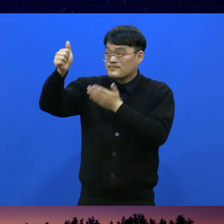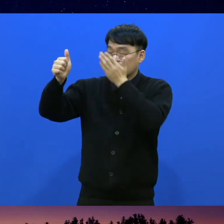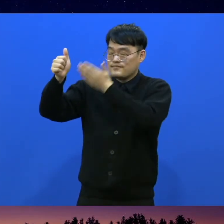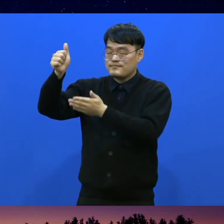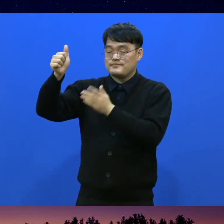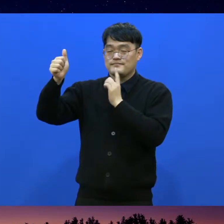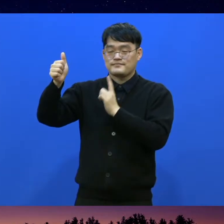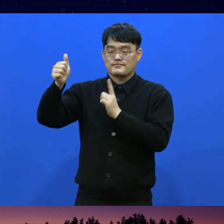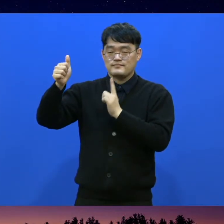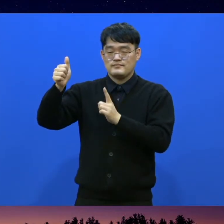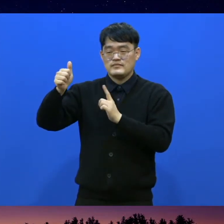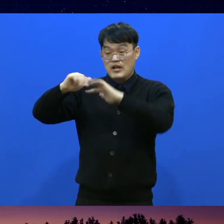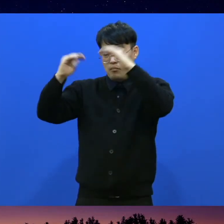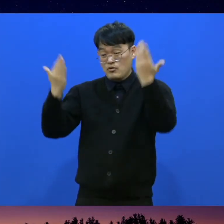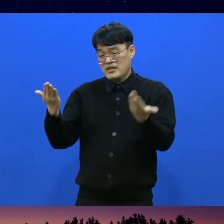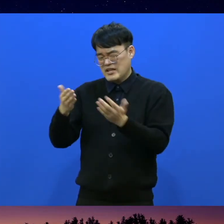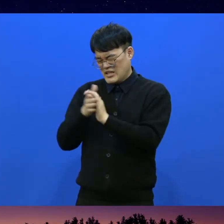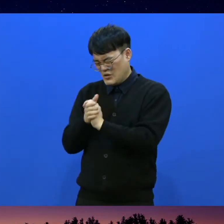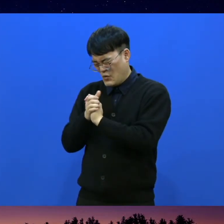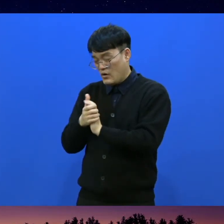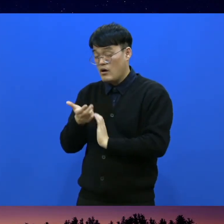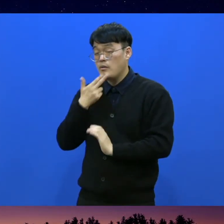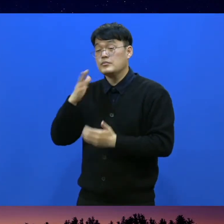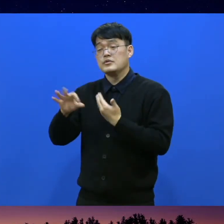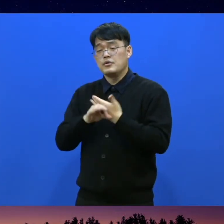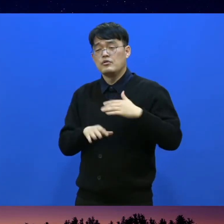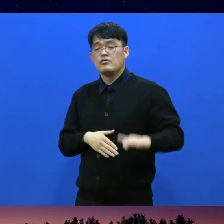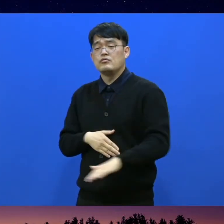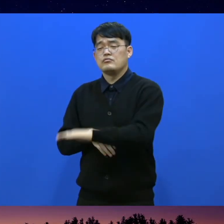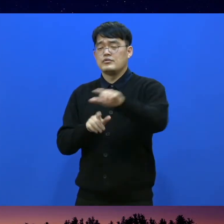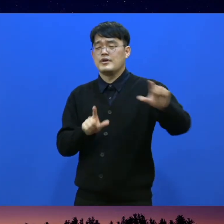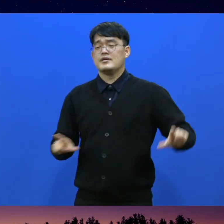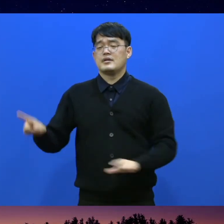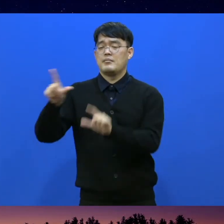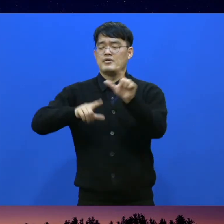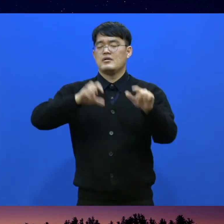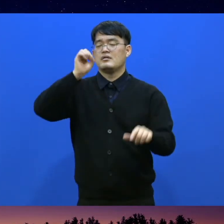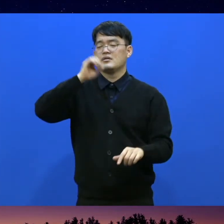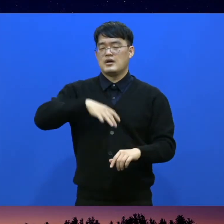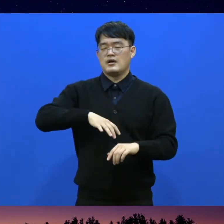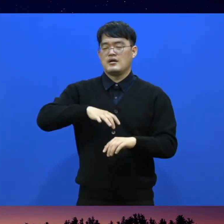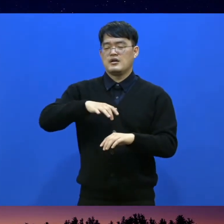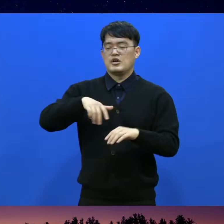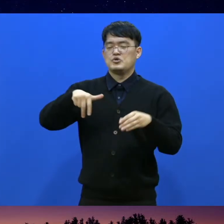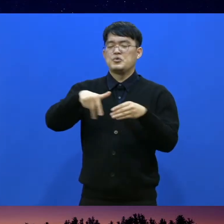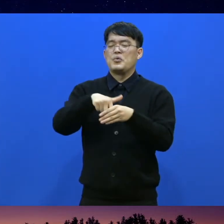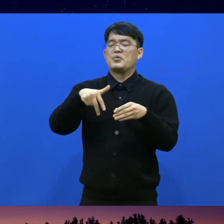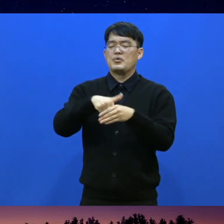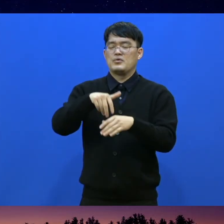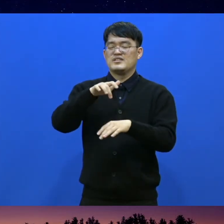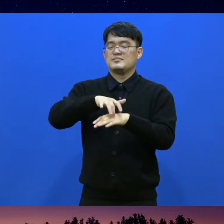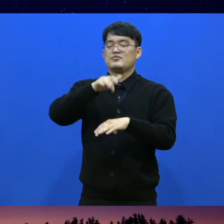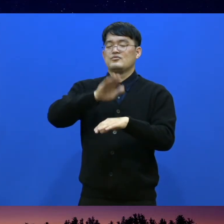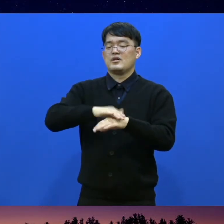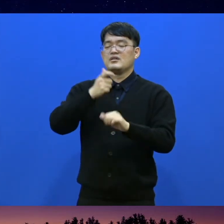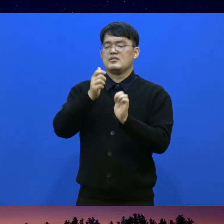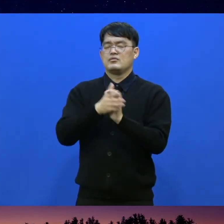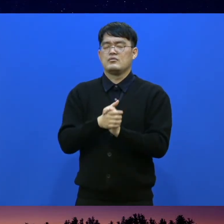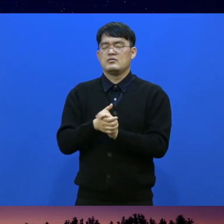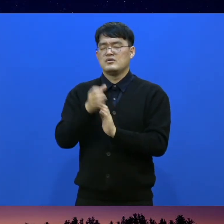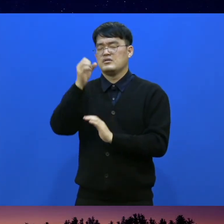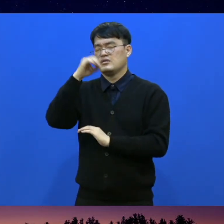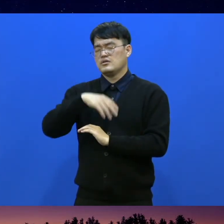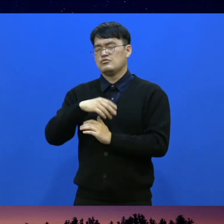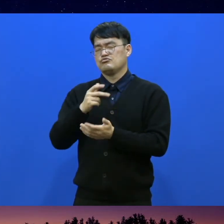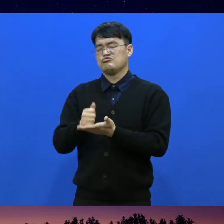여러분 이게 안 되면요 우리의 생활은 관습적인 기도가 될 가능성이 많아요. 그냥 의례적인 기도,